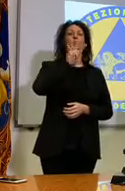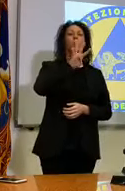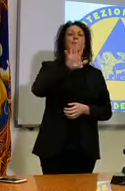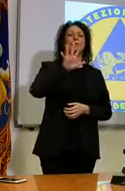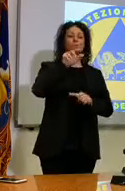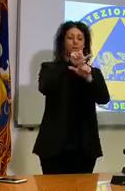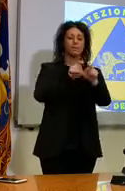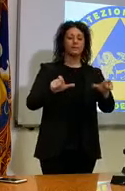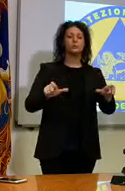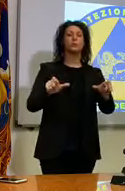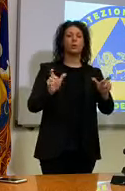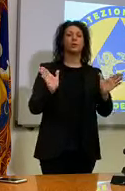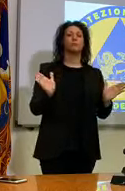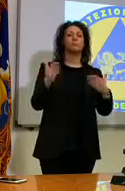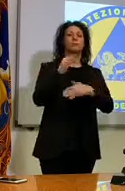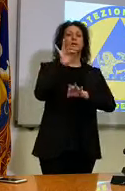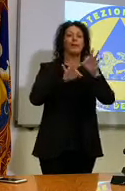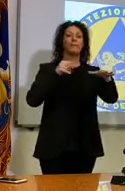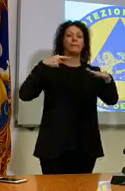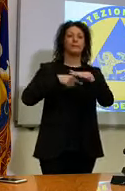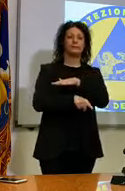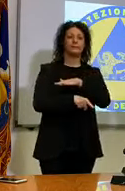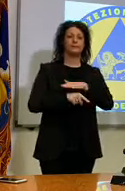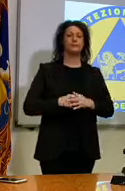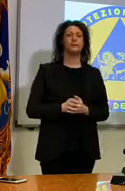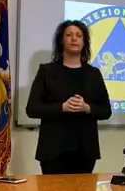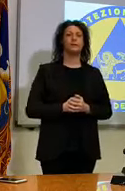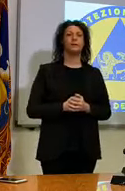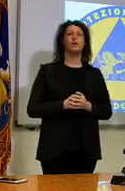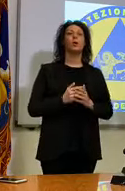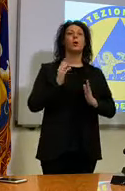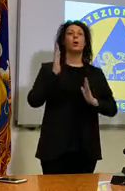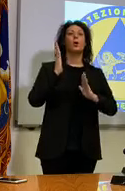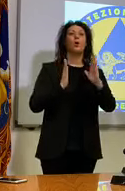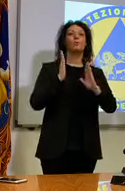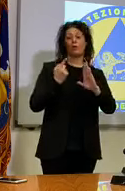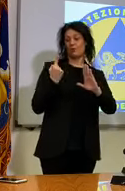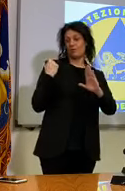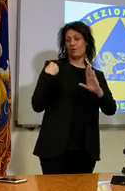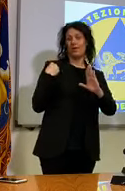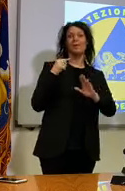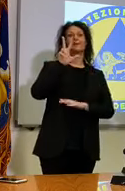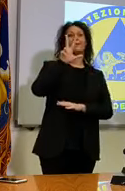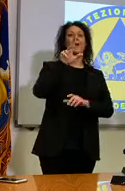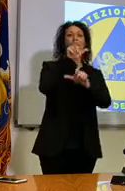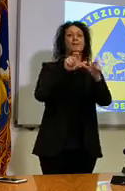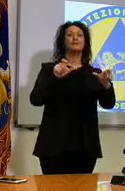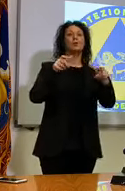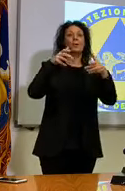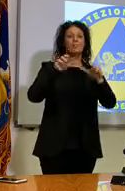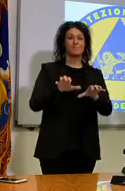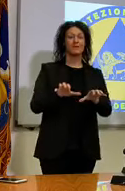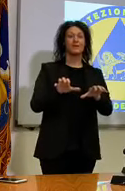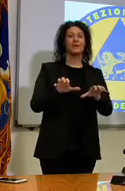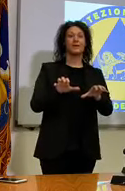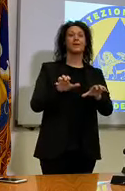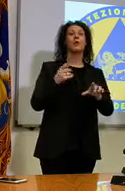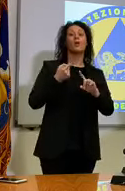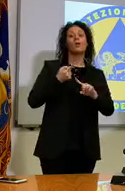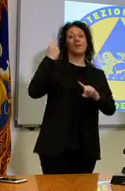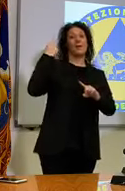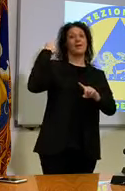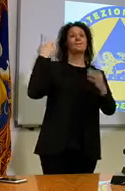345 persone in terapia intensiva, sono 3 in meno rispetto al bollettino di ieri sera, 5 in meno rispetto al bollettino di ieri